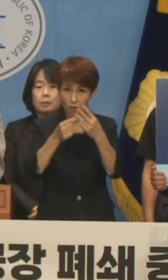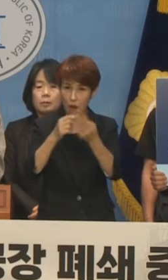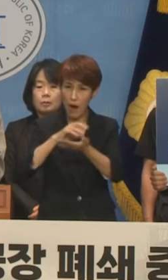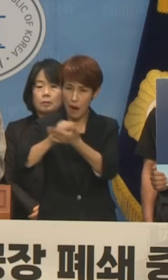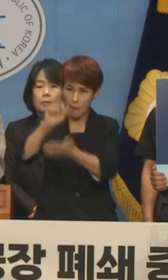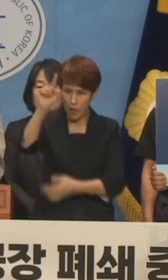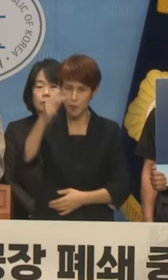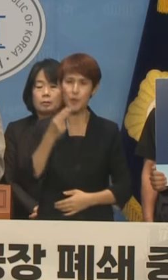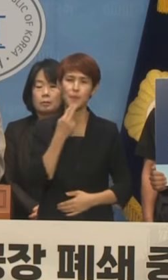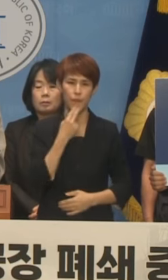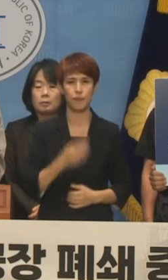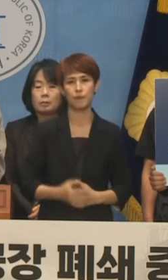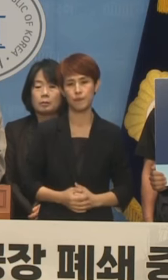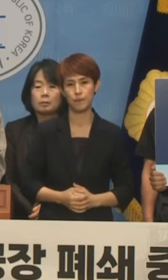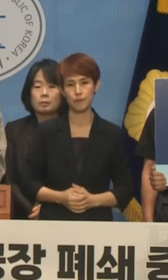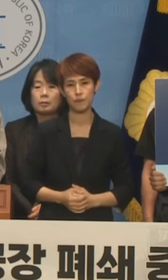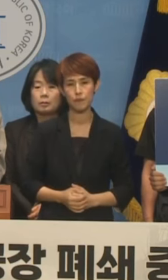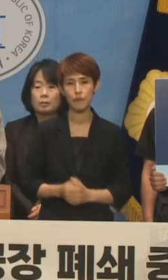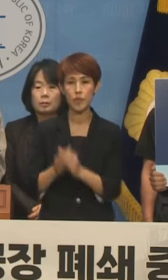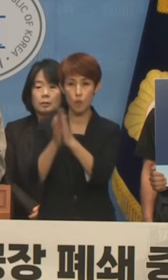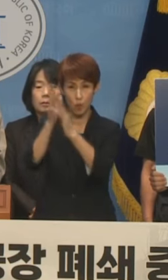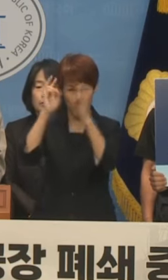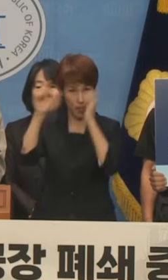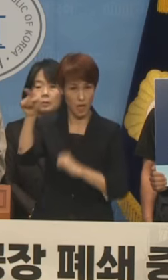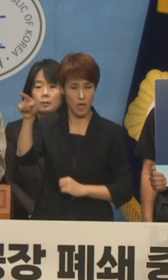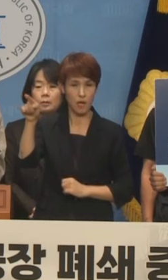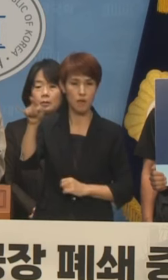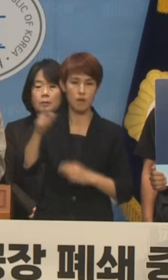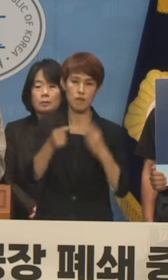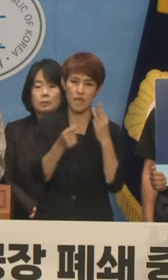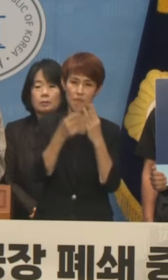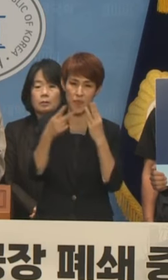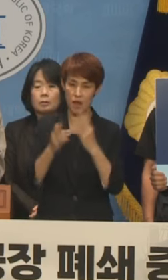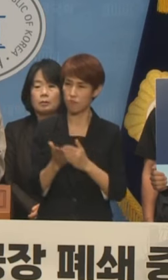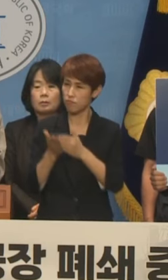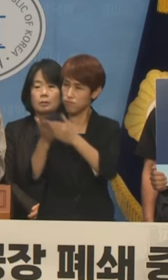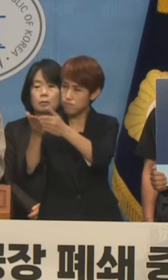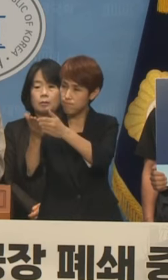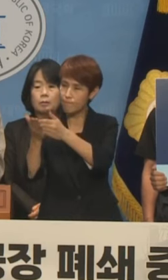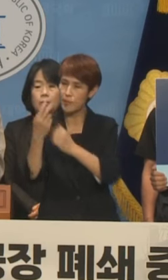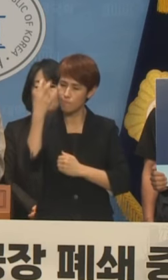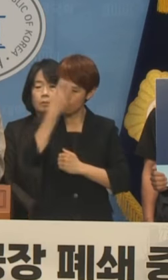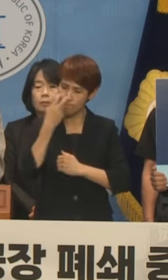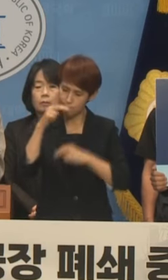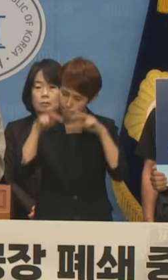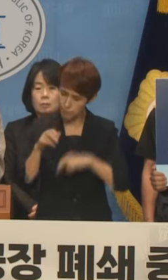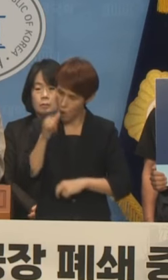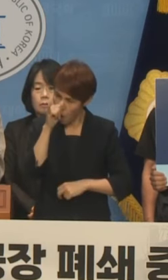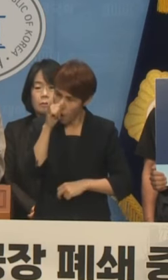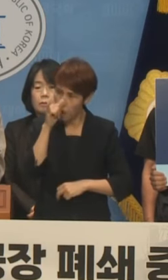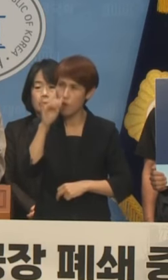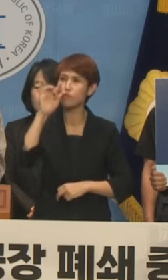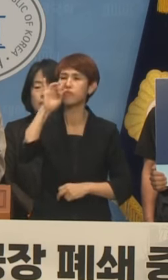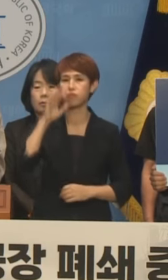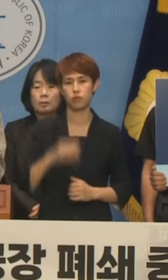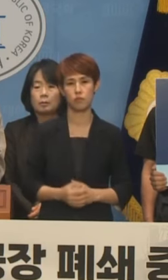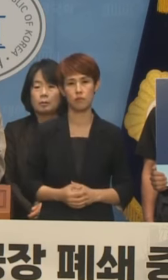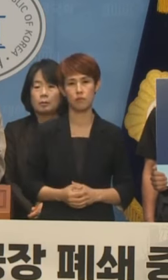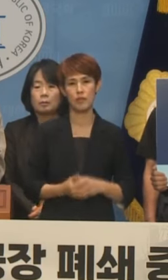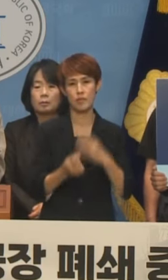수용하지 않은 셈이다. 본사는 우리가 제안한 3대 노조 제시안을 면밀히 검토하였는지 묻고 싶다.